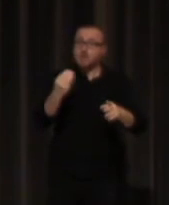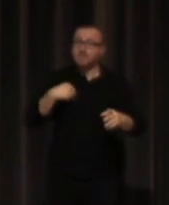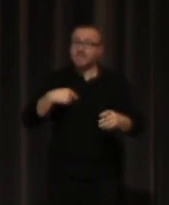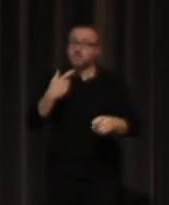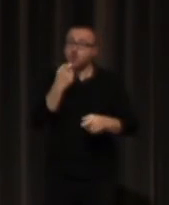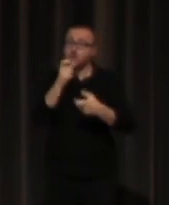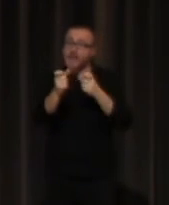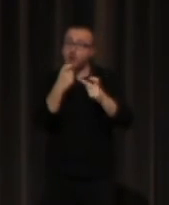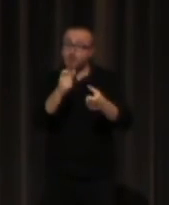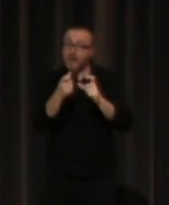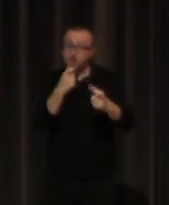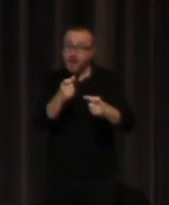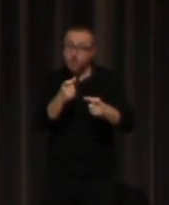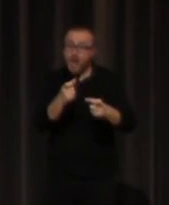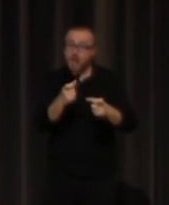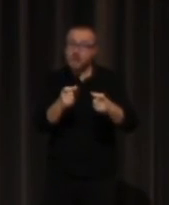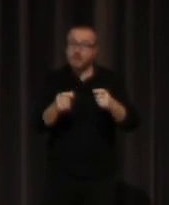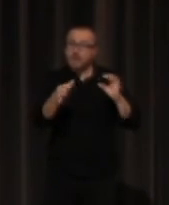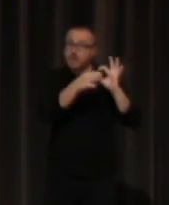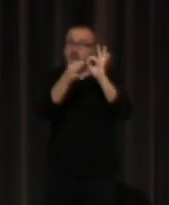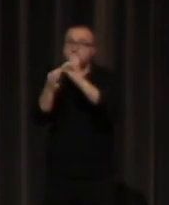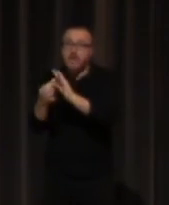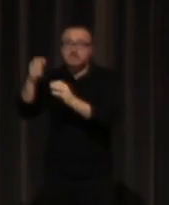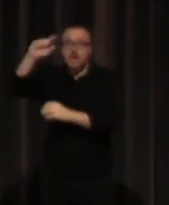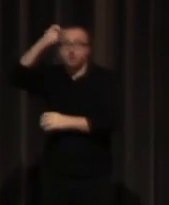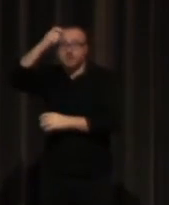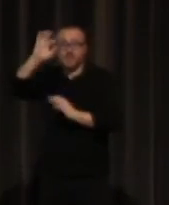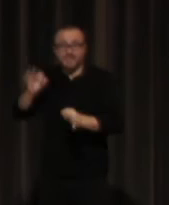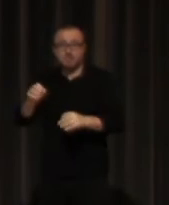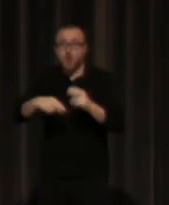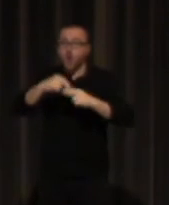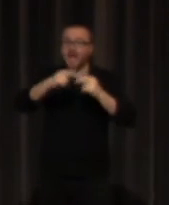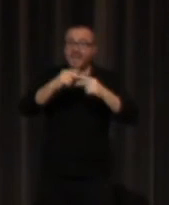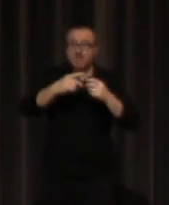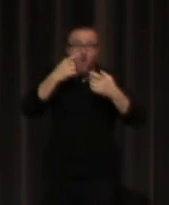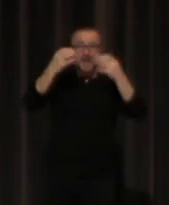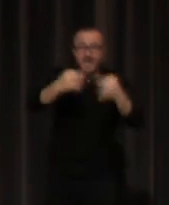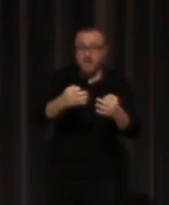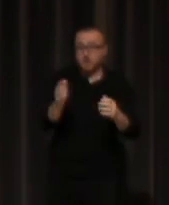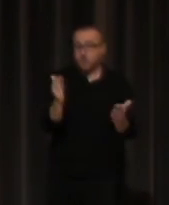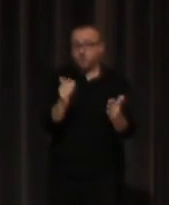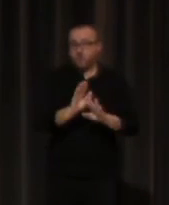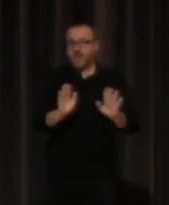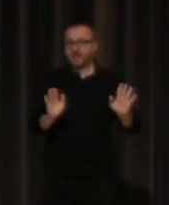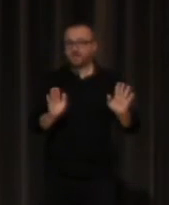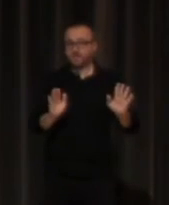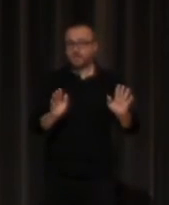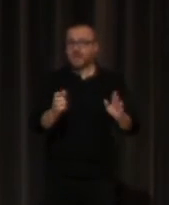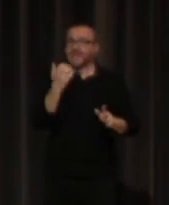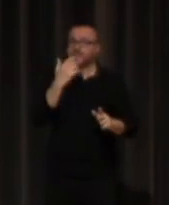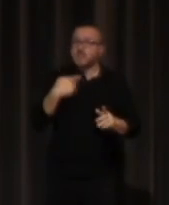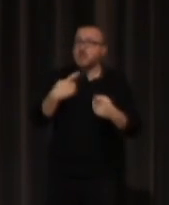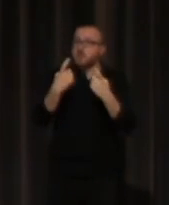coses, de crear-les ex nihilo, de crear-les des de res. Tot el que puguem necessitar ens ho podem fer amb